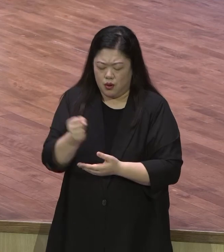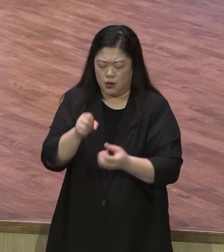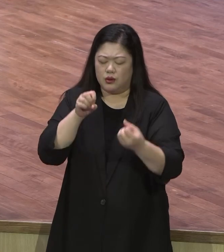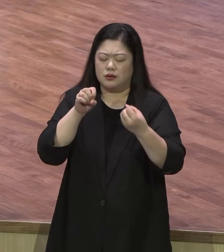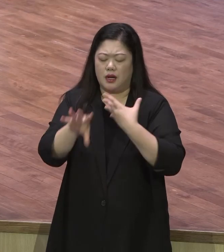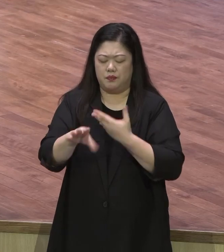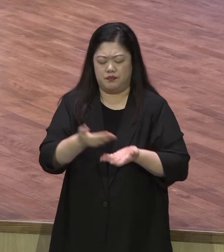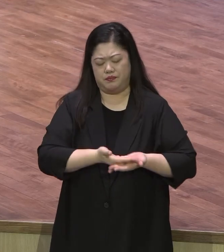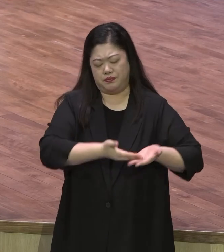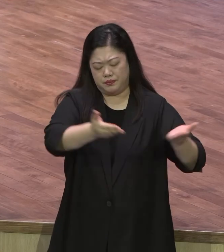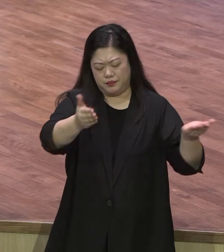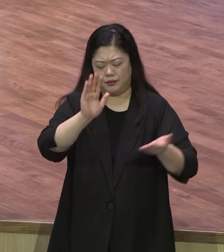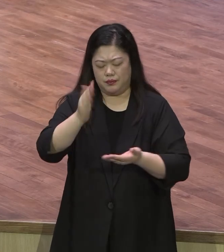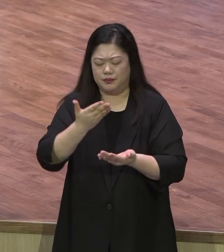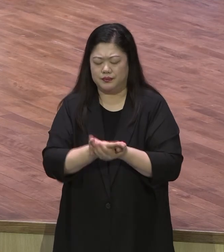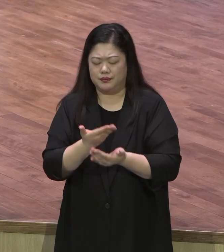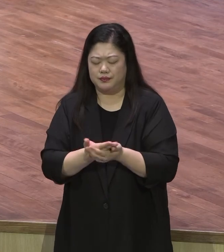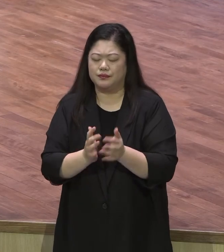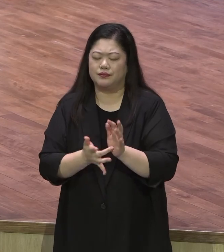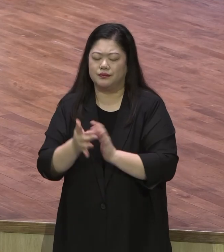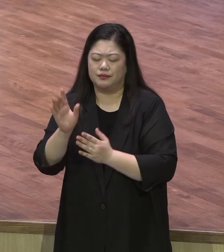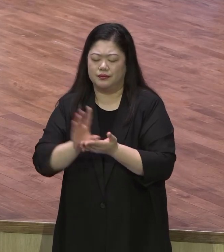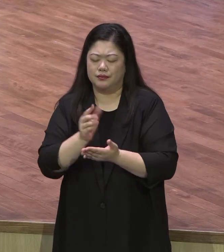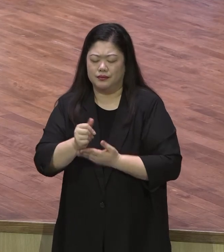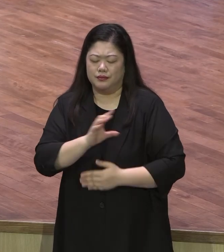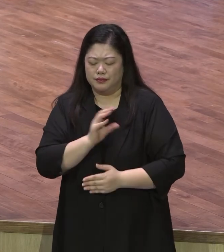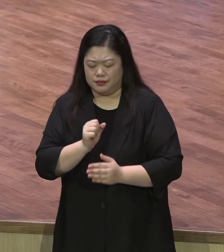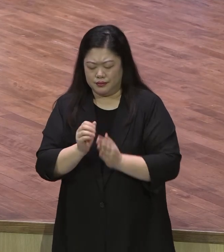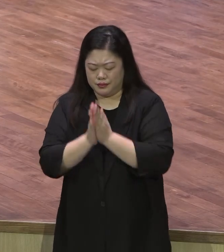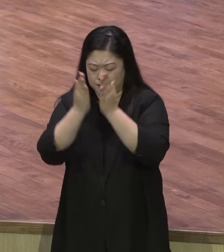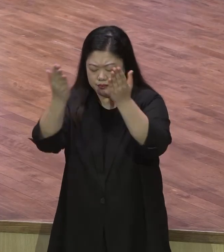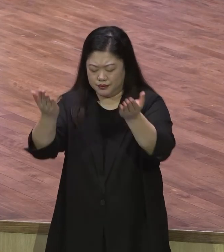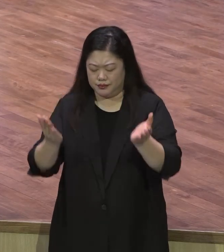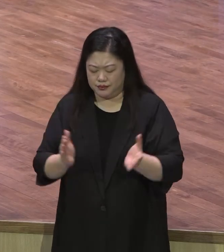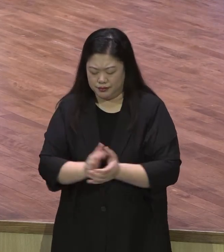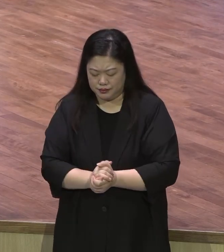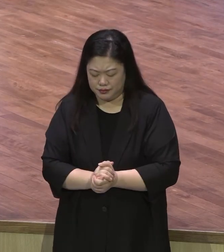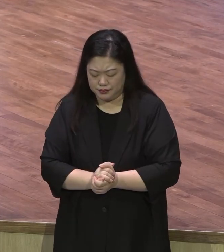주옵사사 예수의 성 받들어 기도합니다 아멘